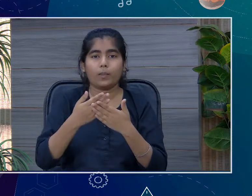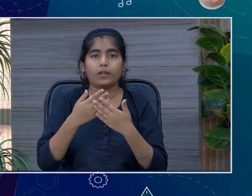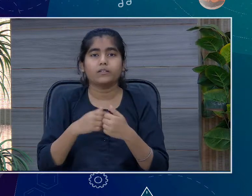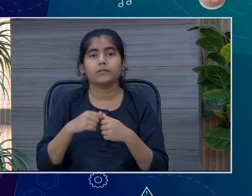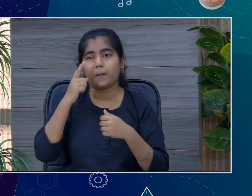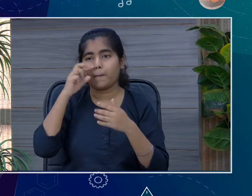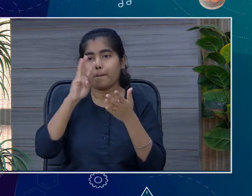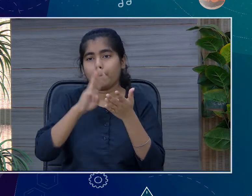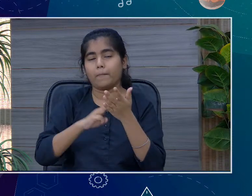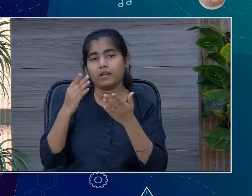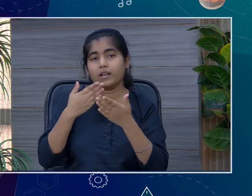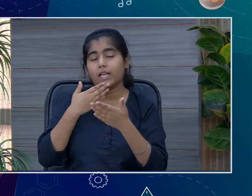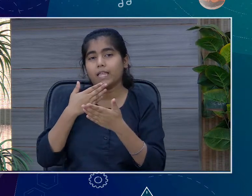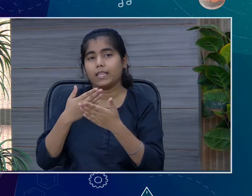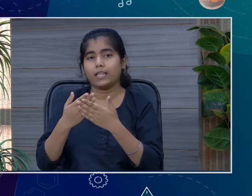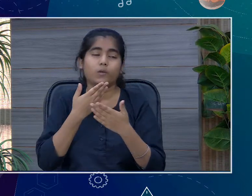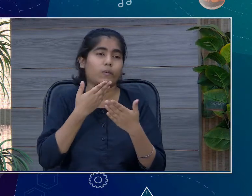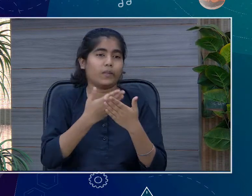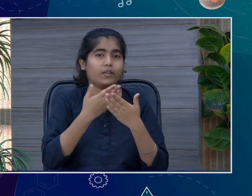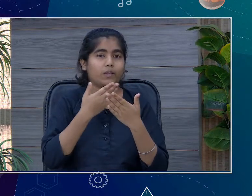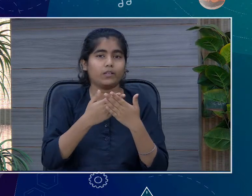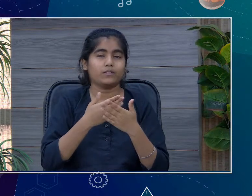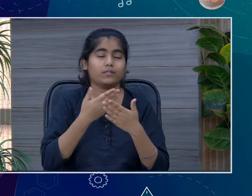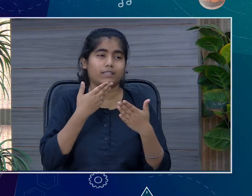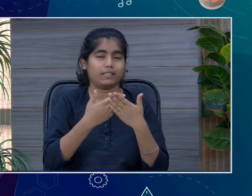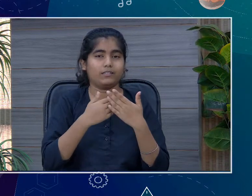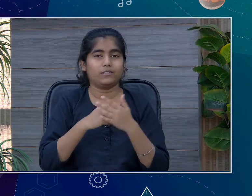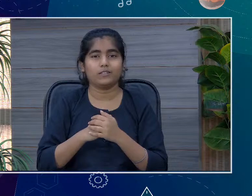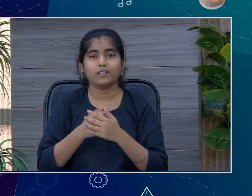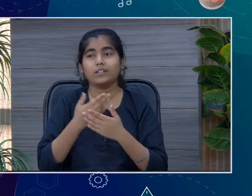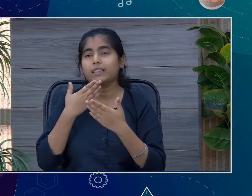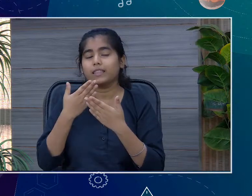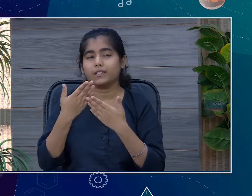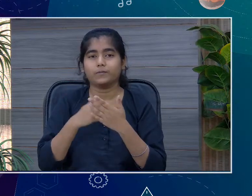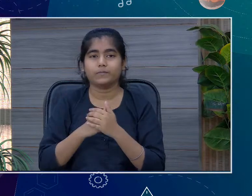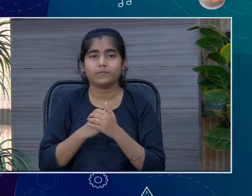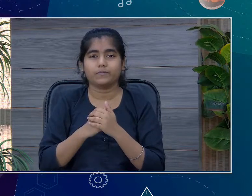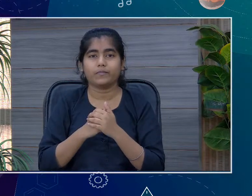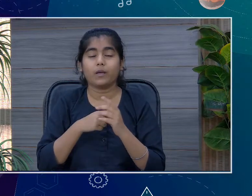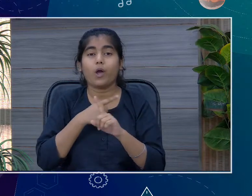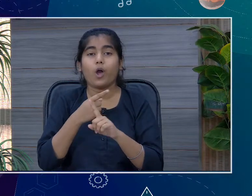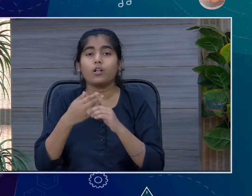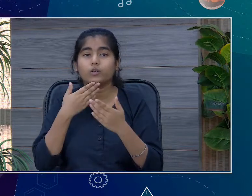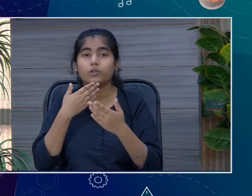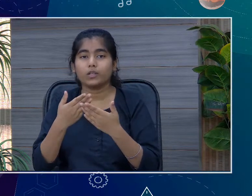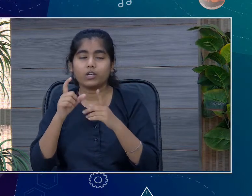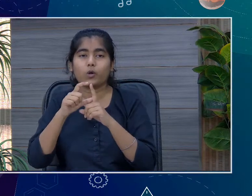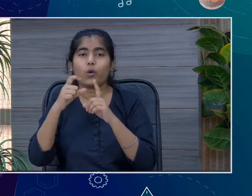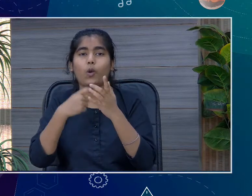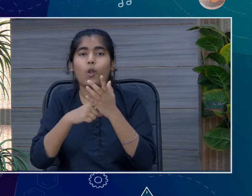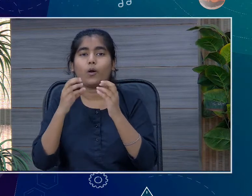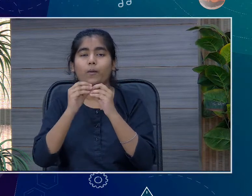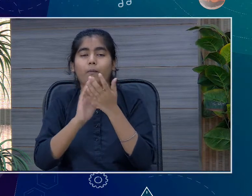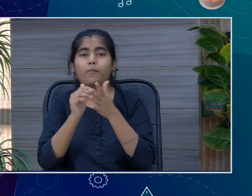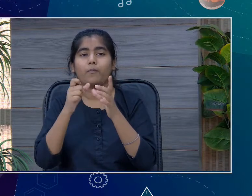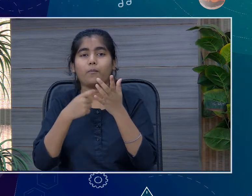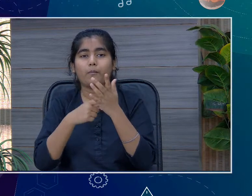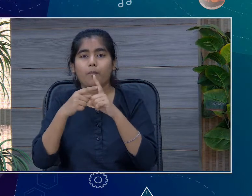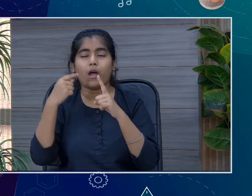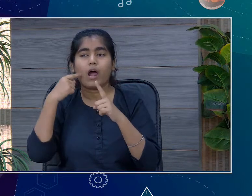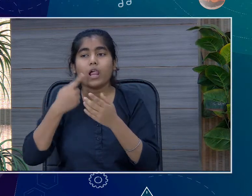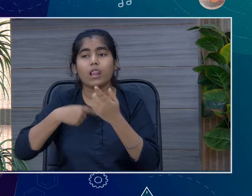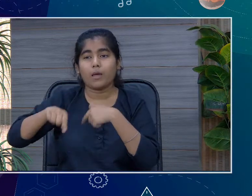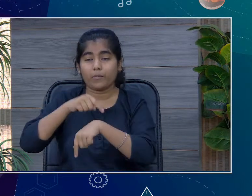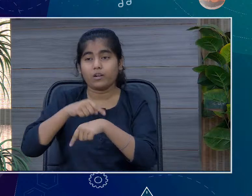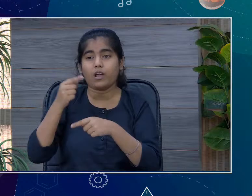वॉलंग, आपने अपना अमूल्य समय हमारे बच्चों के लिए दिया। थैंक यू सो मच। थैंक यू एंड ऑल्सो थैंक यू सो मच डॉक्टर कौशिक, आपने भी अपना समय हमारे बच्चों के लिए